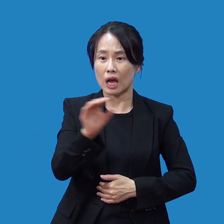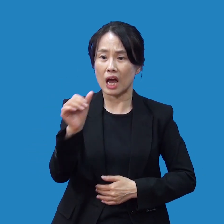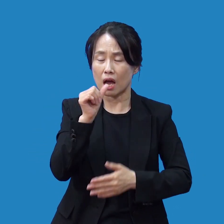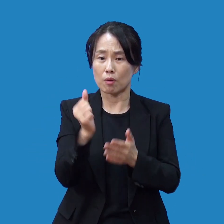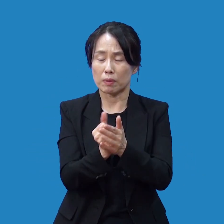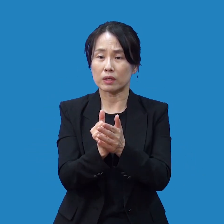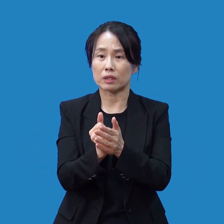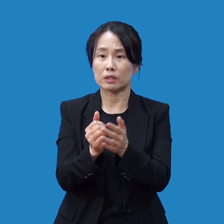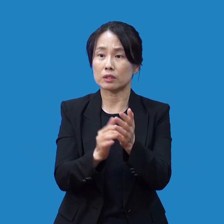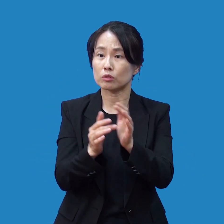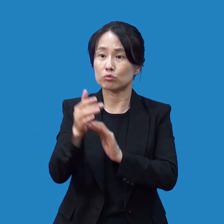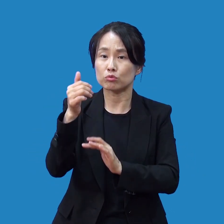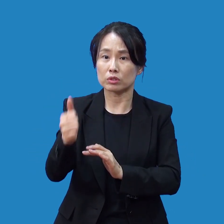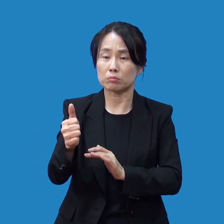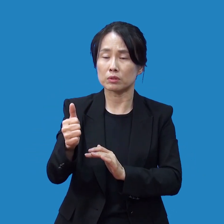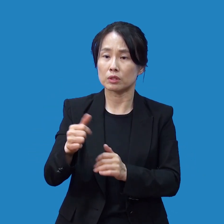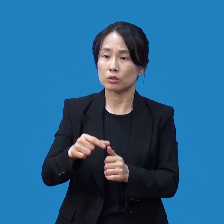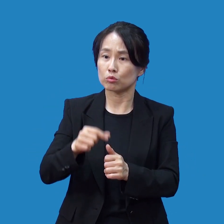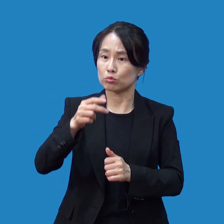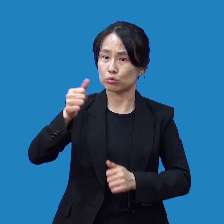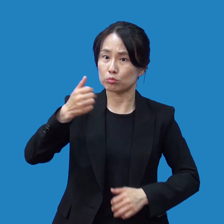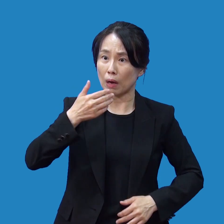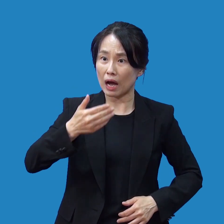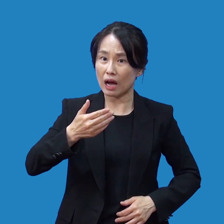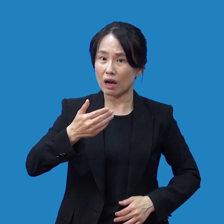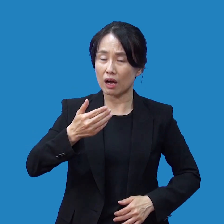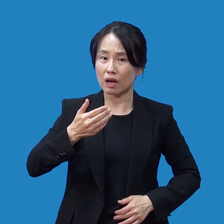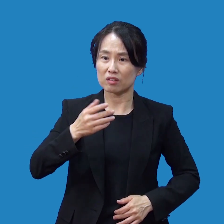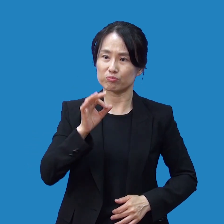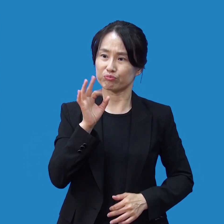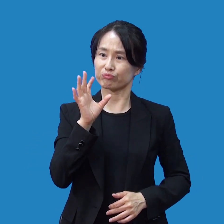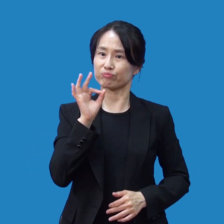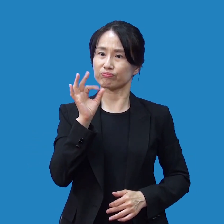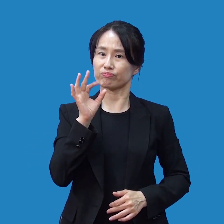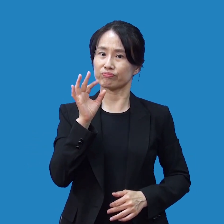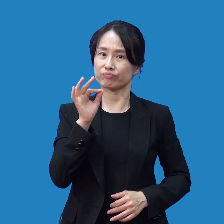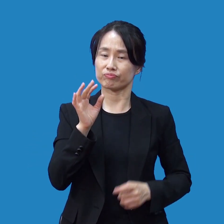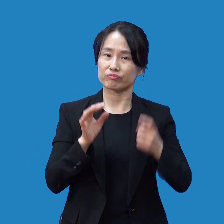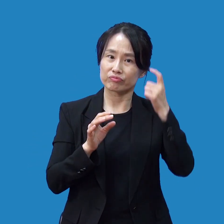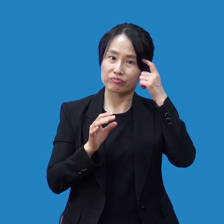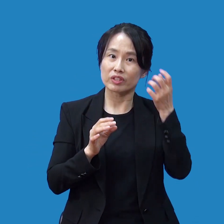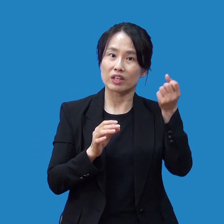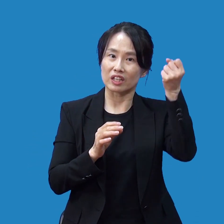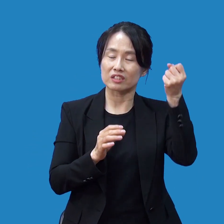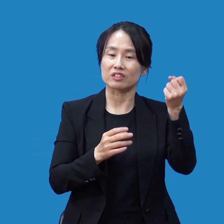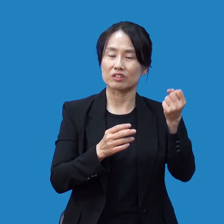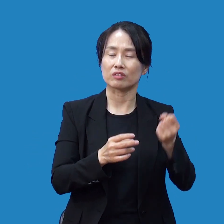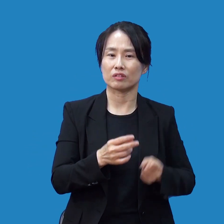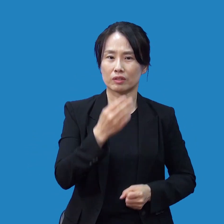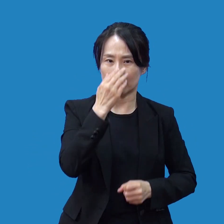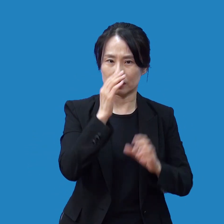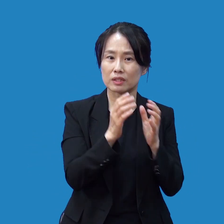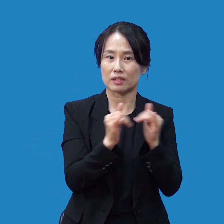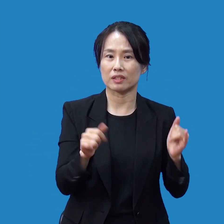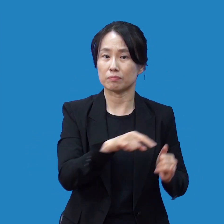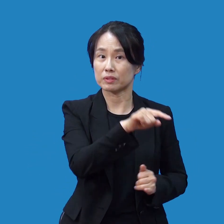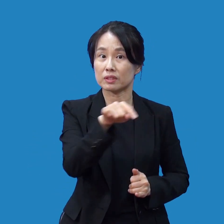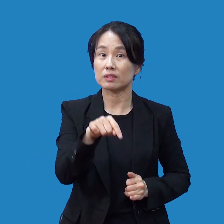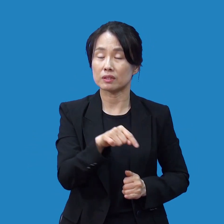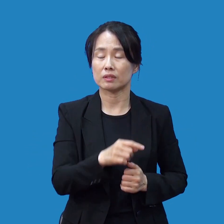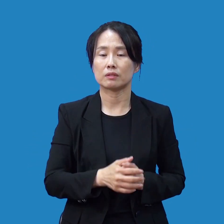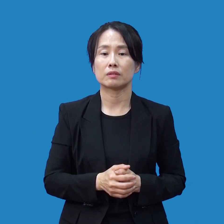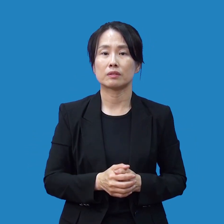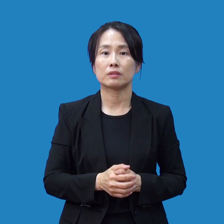메시아가 될 수 있는가? 이것이 바로 예루살렘 사람들이 가지는 그 의문이었습니다. 근데